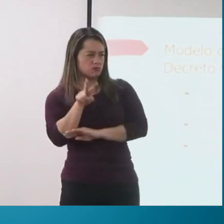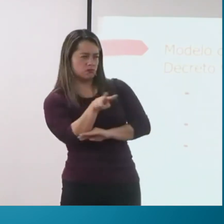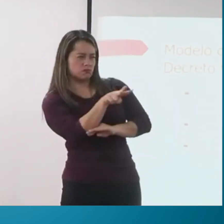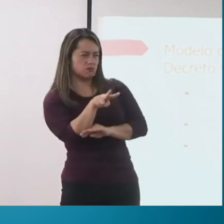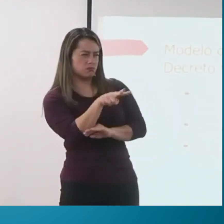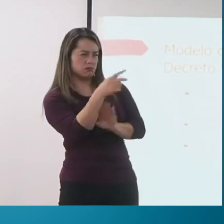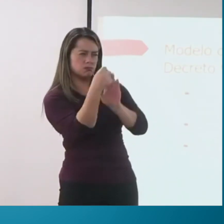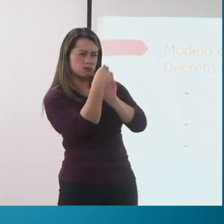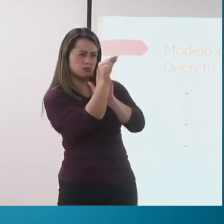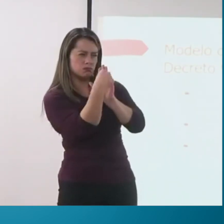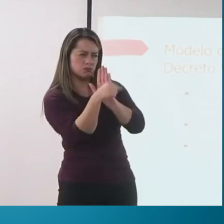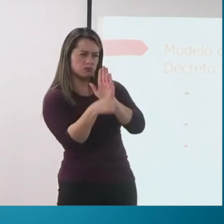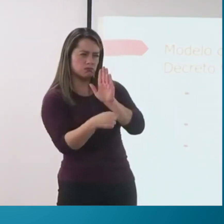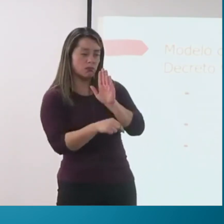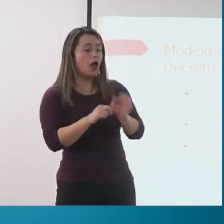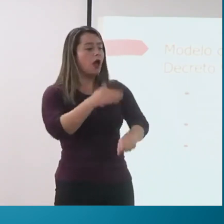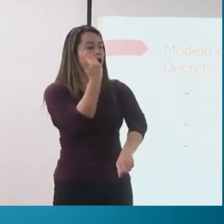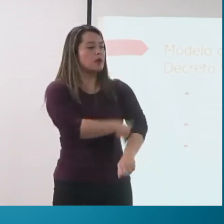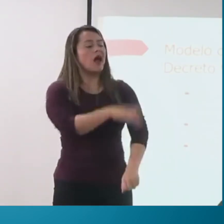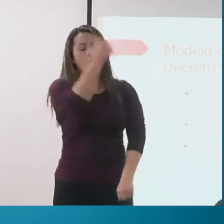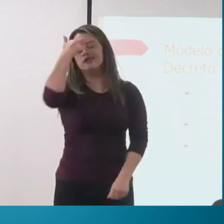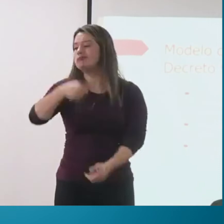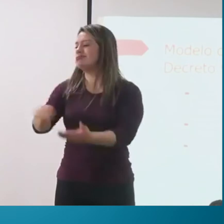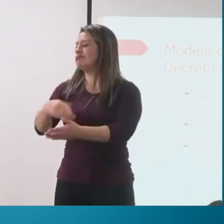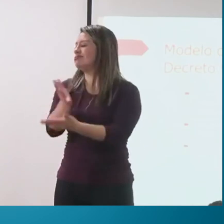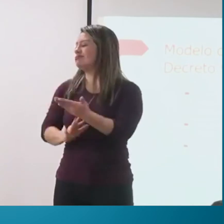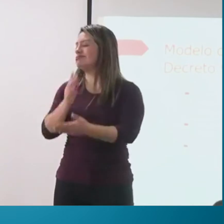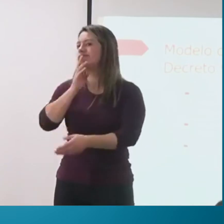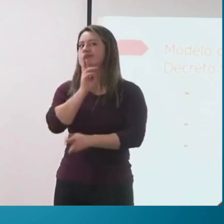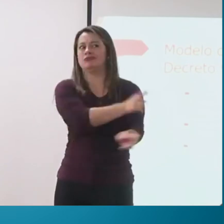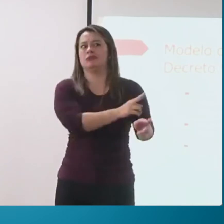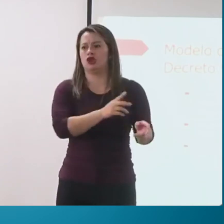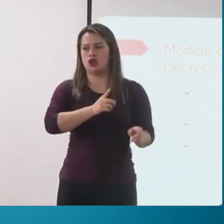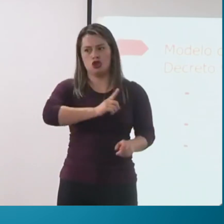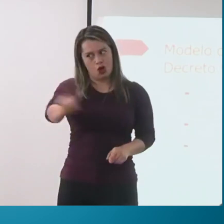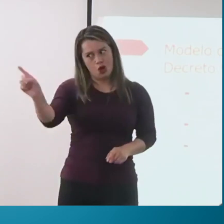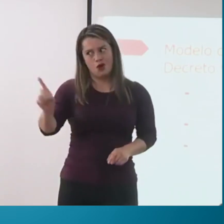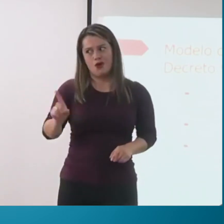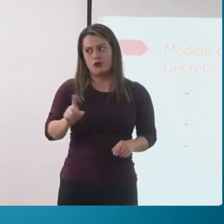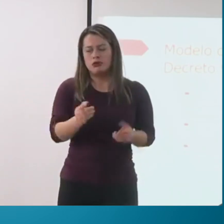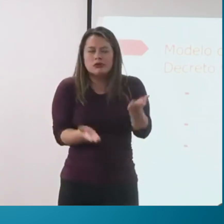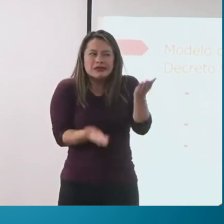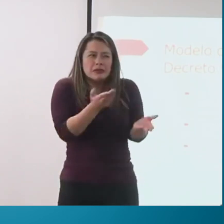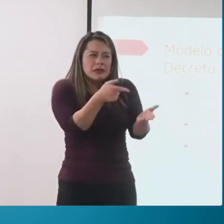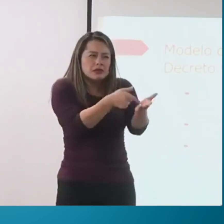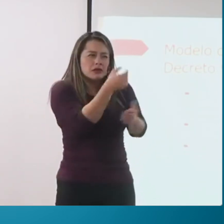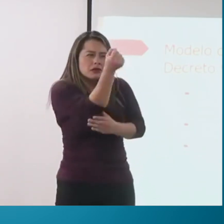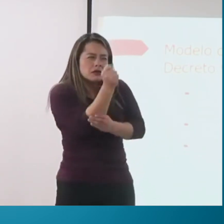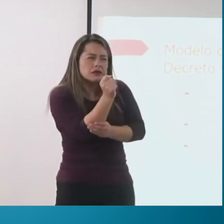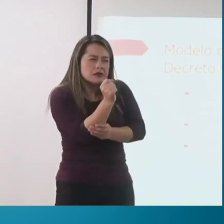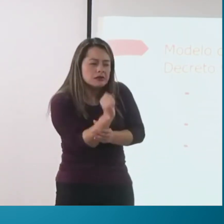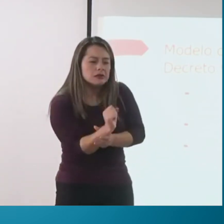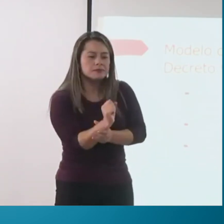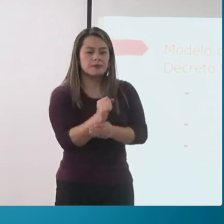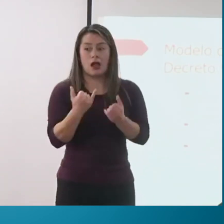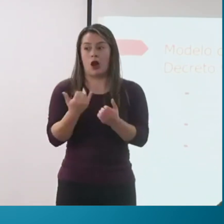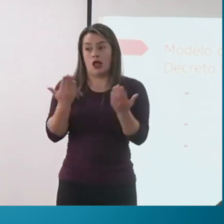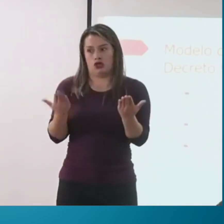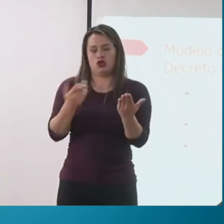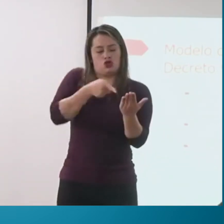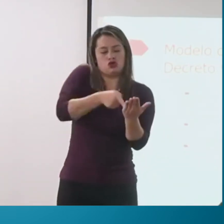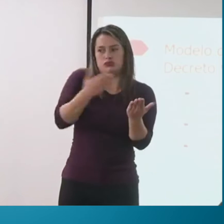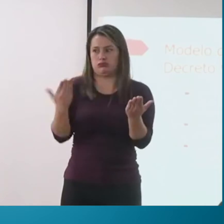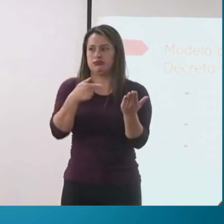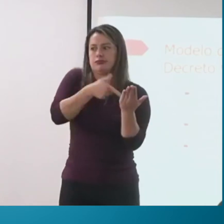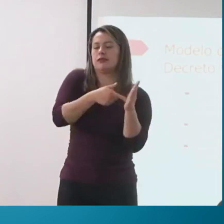diferente a partir del 2014. Entonces, en el momento estamos conviviendo con dos manuales de calificación, el